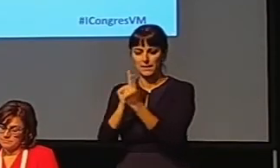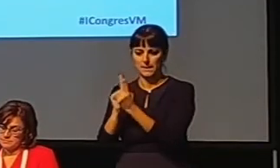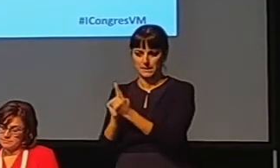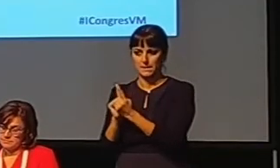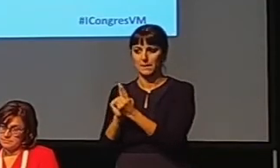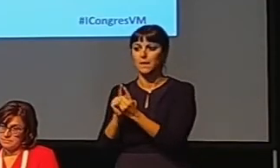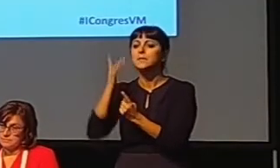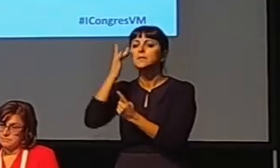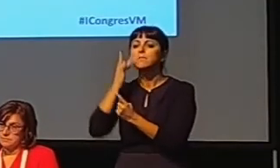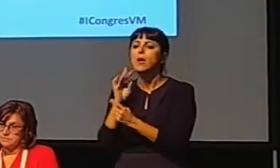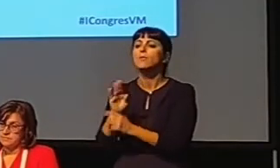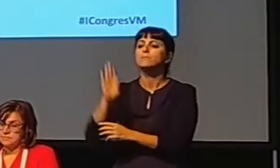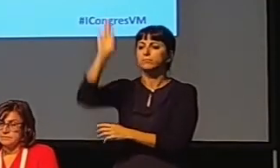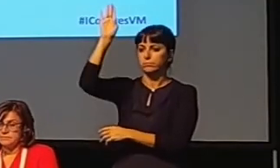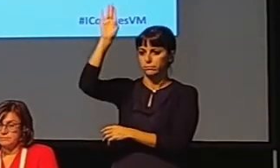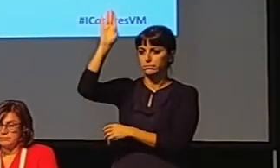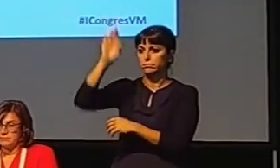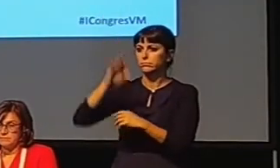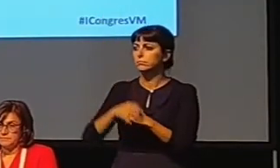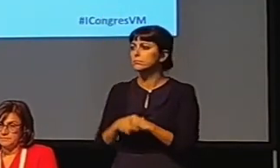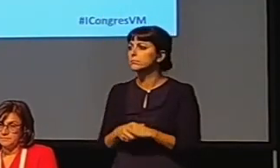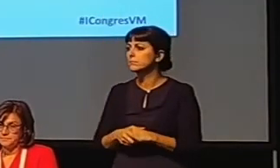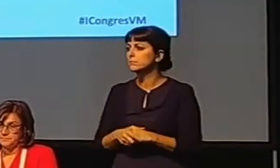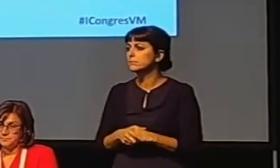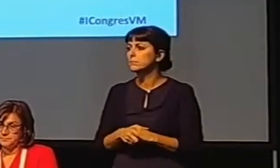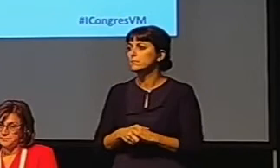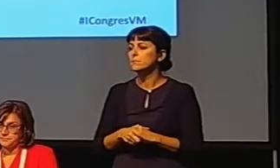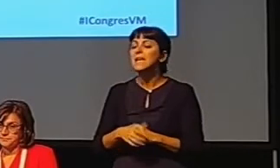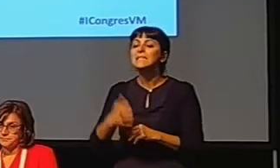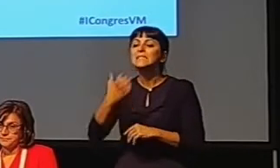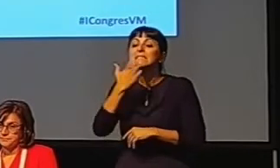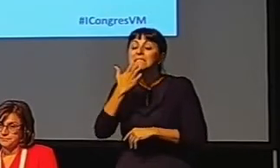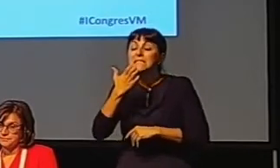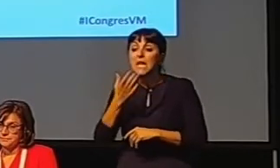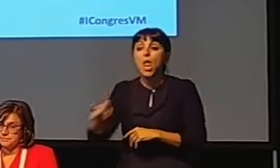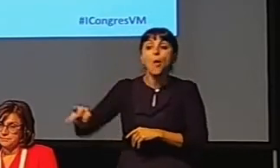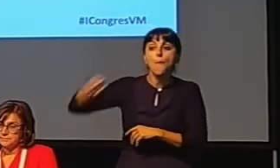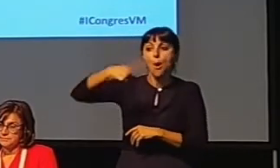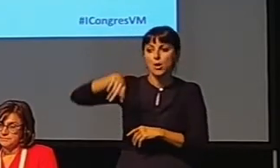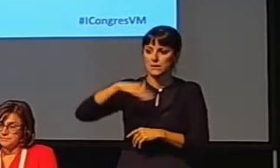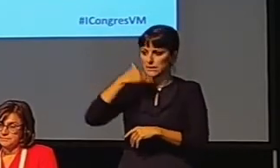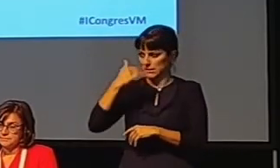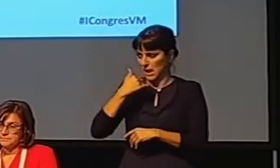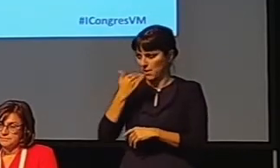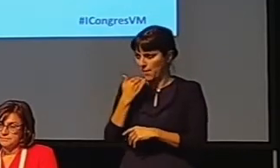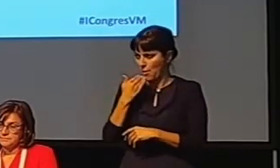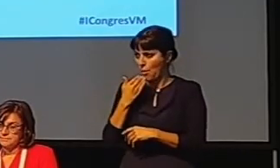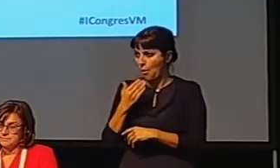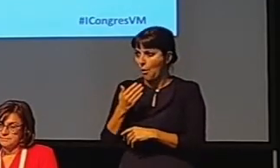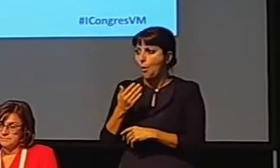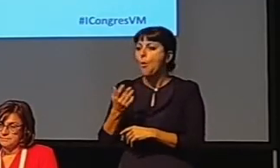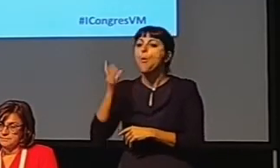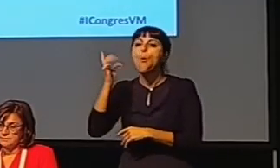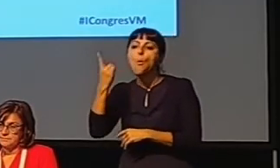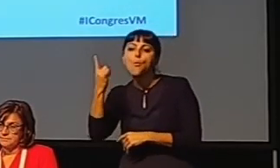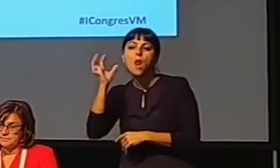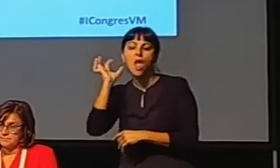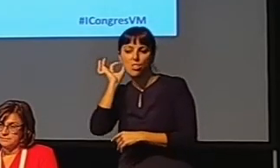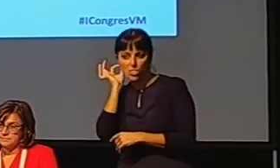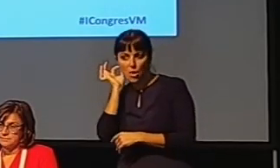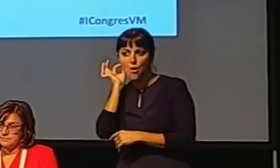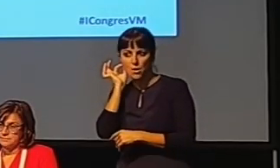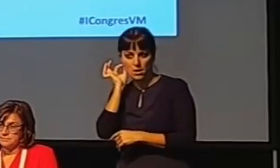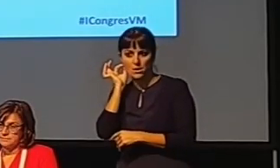Us demano que aixequeu les mans, sí? Si sabeu realment on derivar a una dona